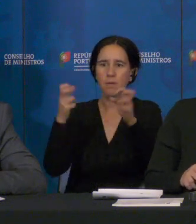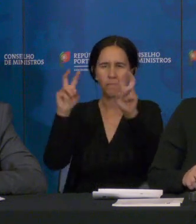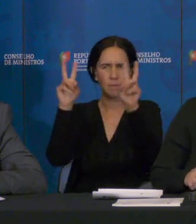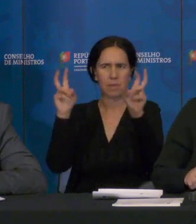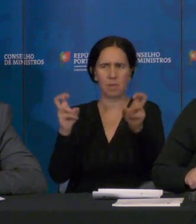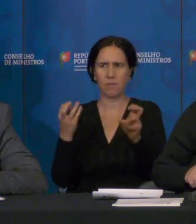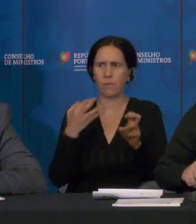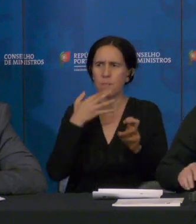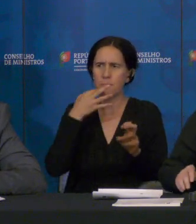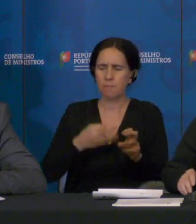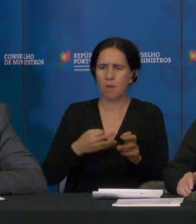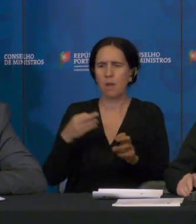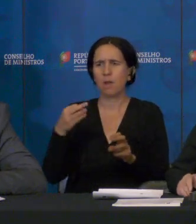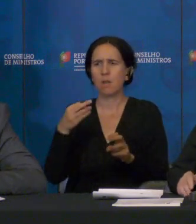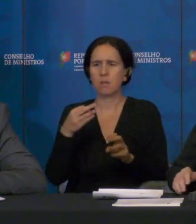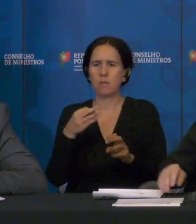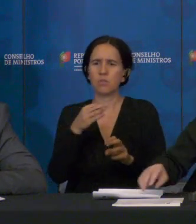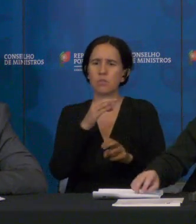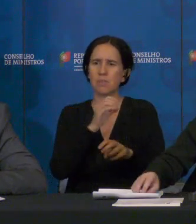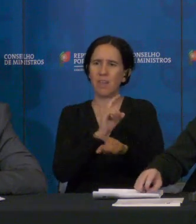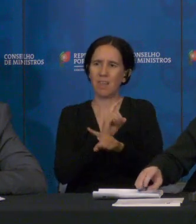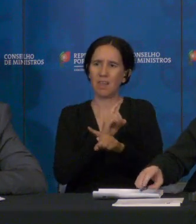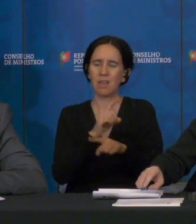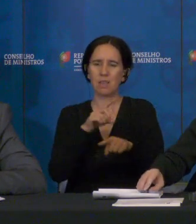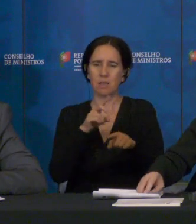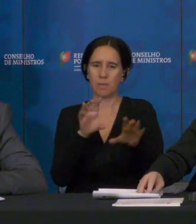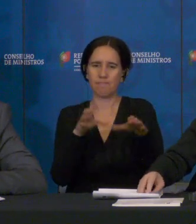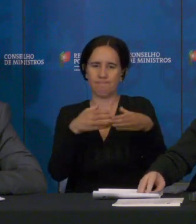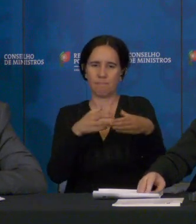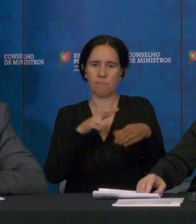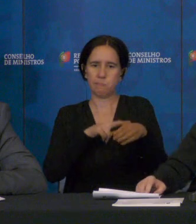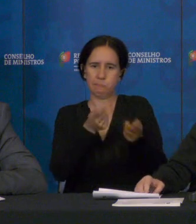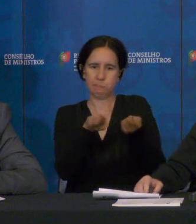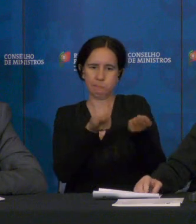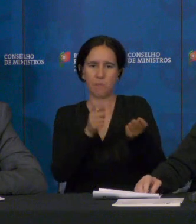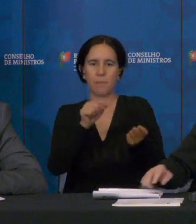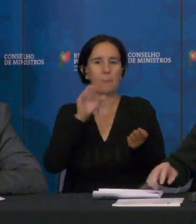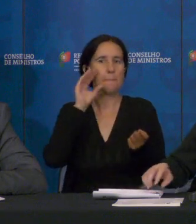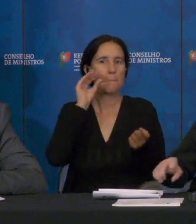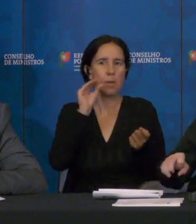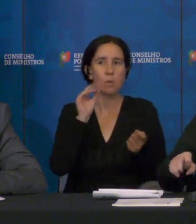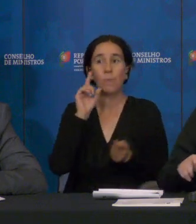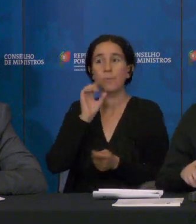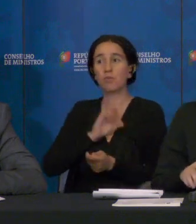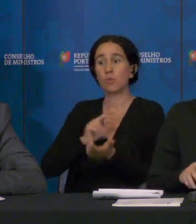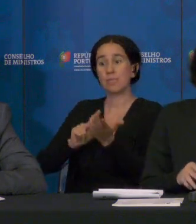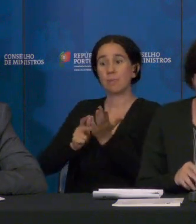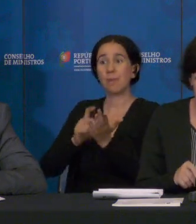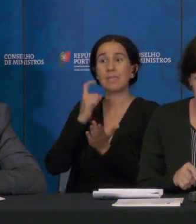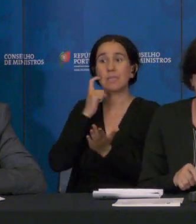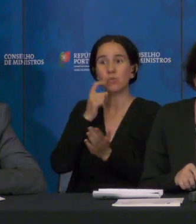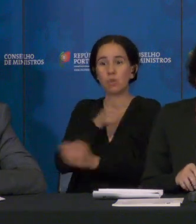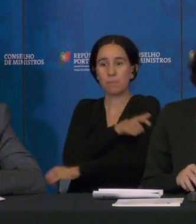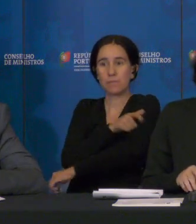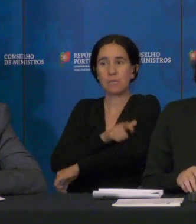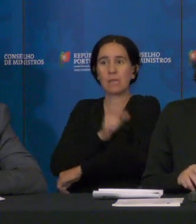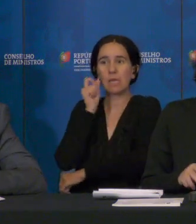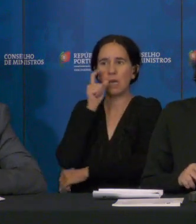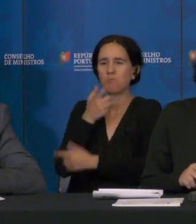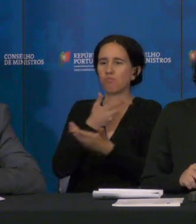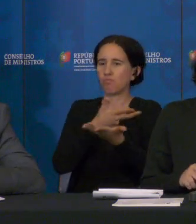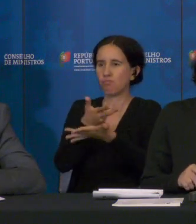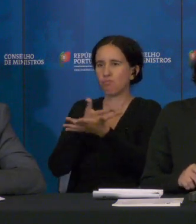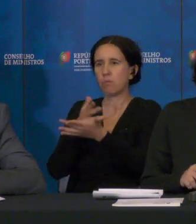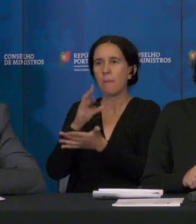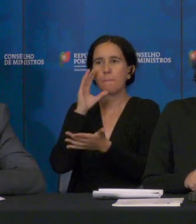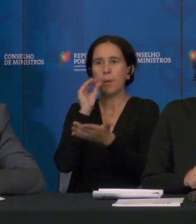matéria, desde brancos, a própria administração da empresa, os representantes da Sra. Engenheira Isabel dos Santos, que ao longo do tempo foram discutindo com os